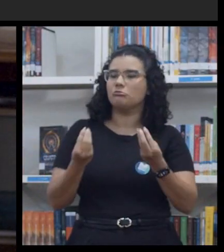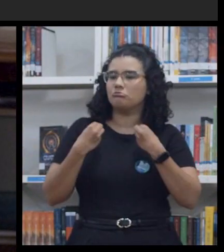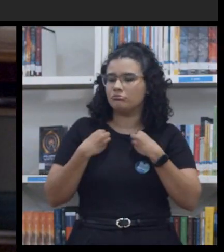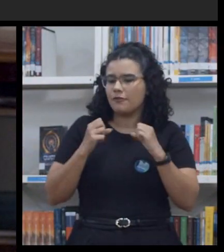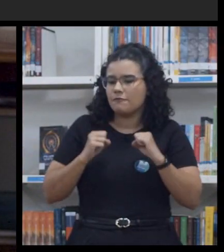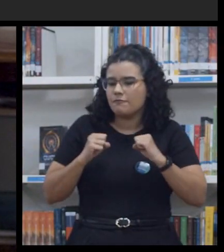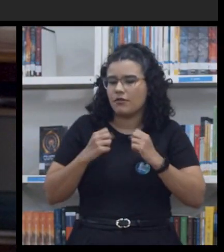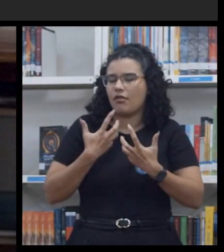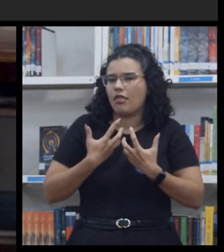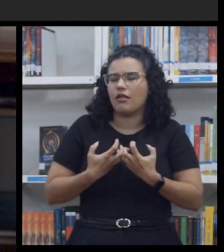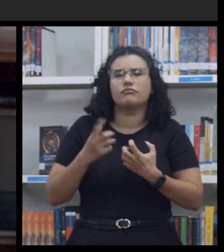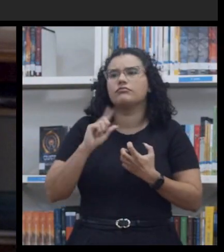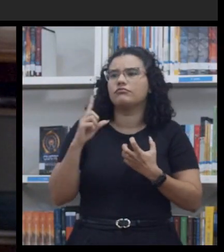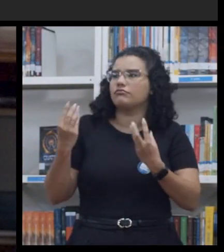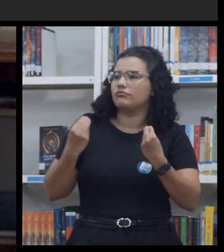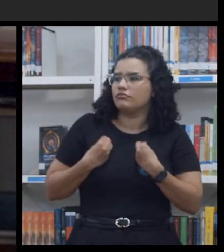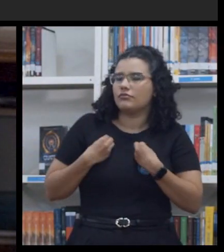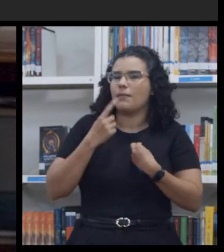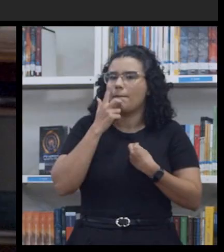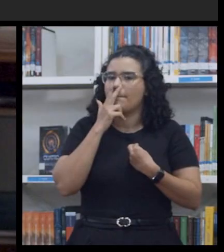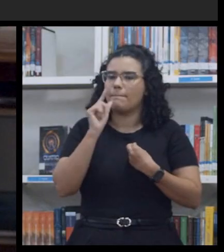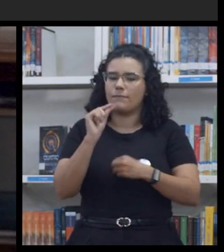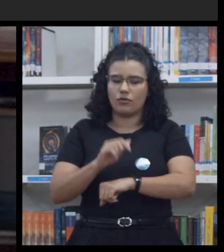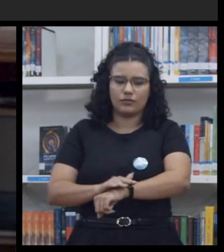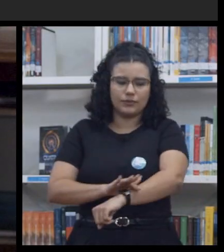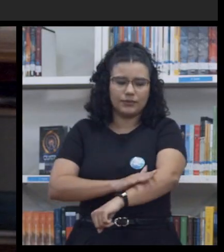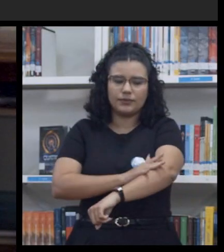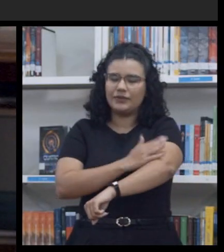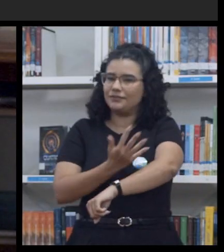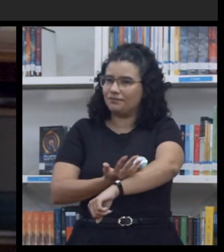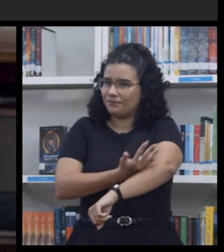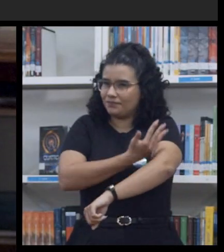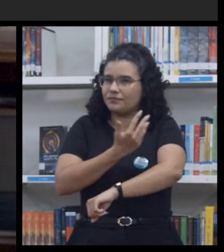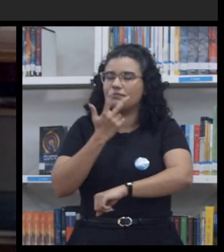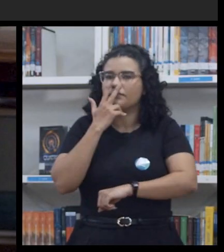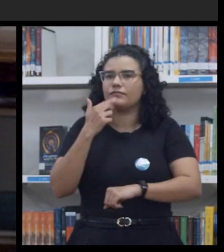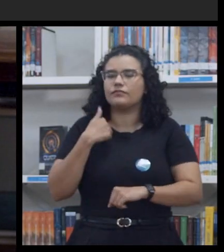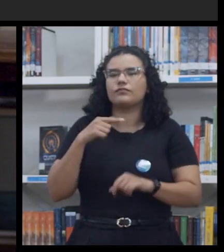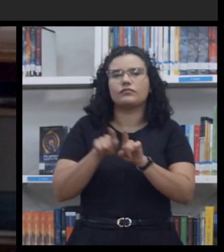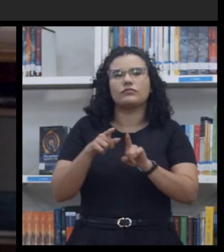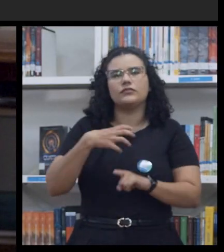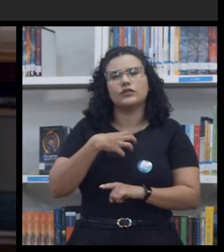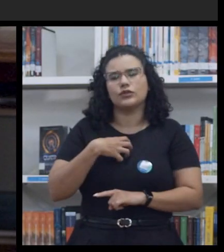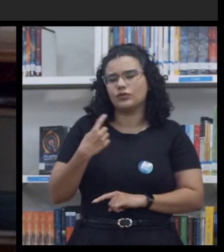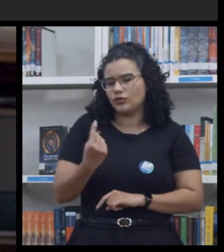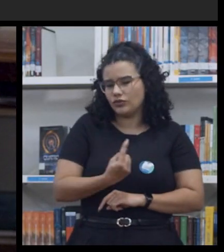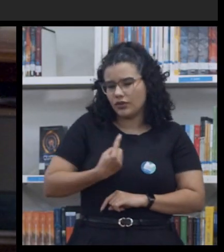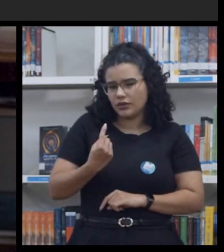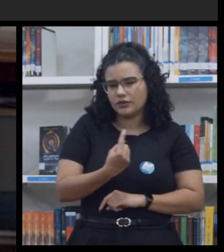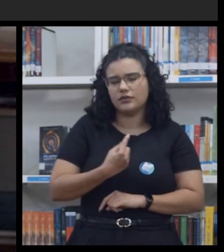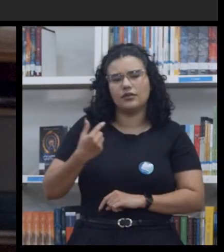sentir frio, mas me dava um pouco de calafrio. Eu tinha uma sensação de solidão enquanto eu